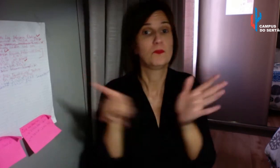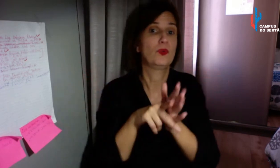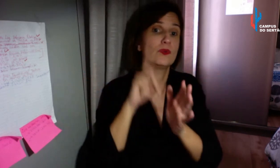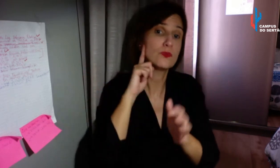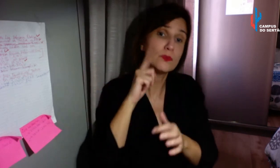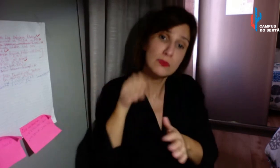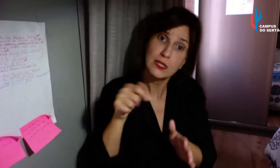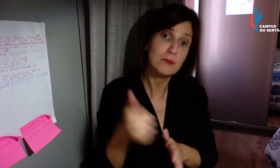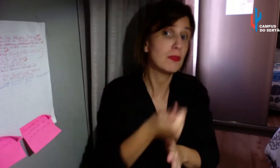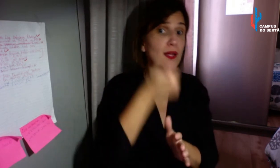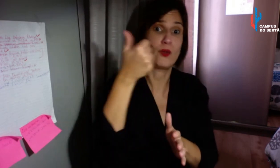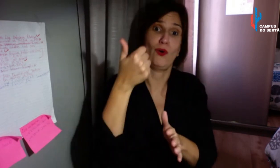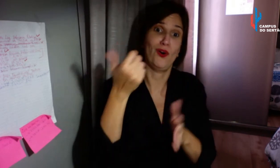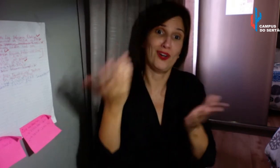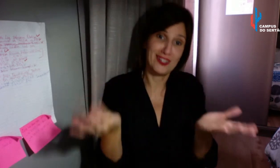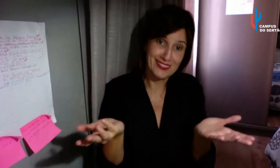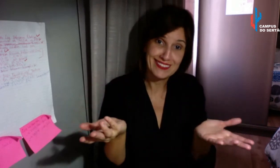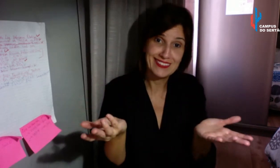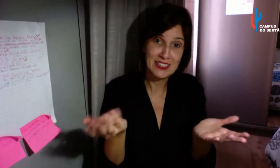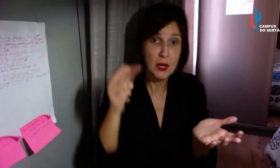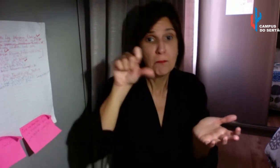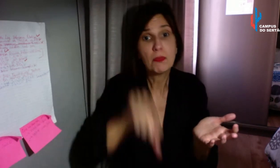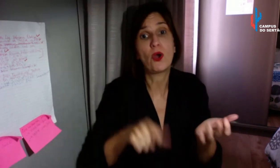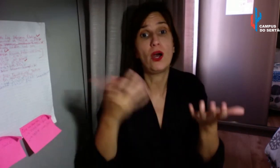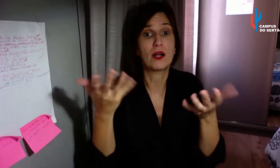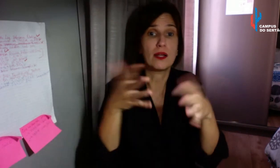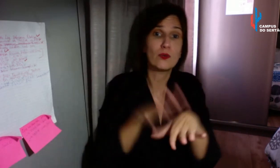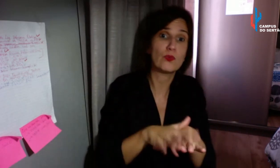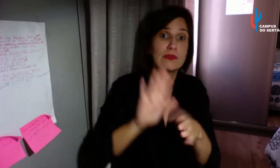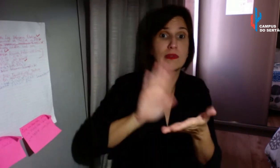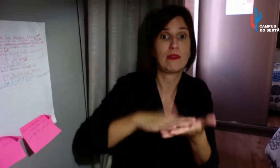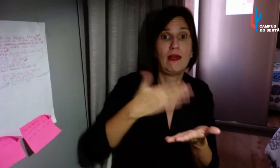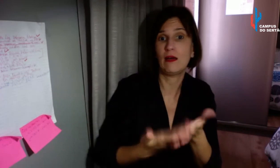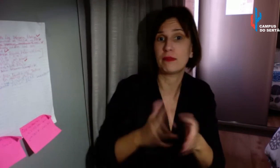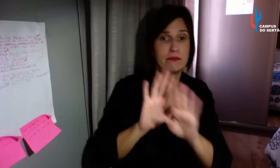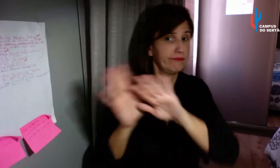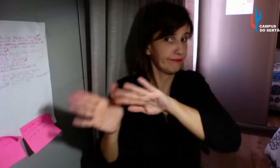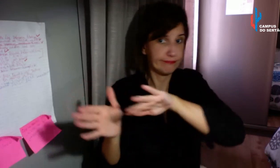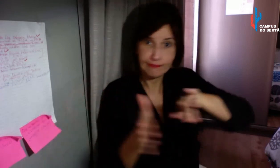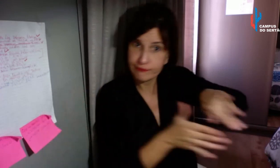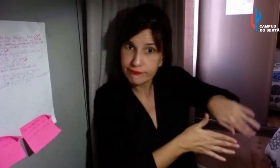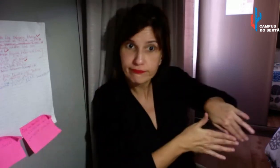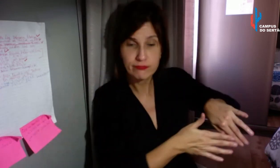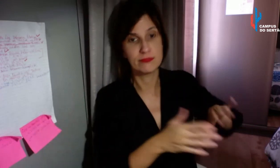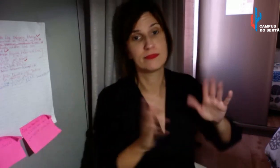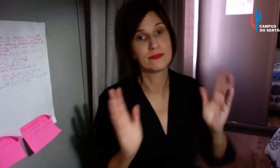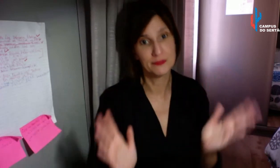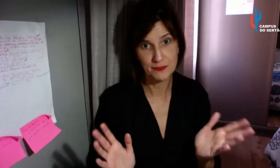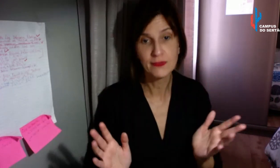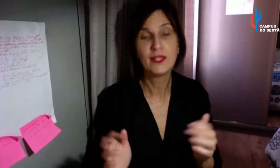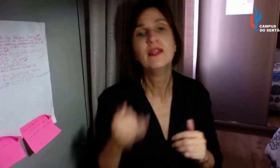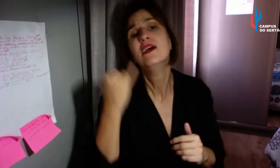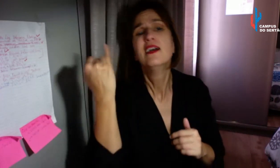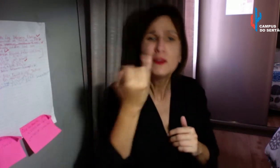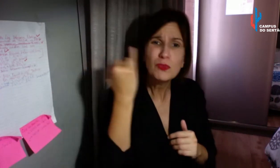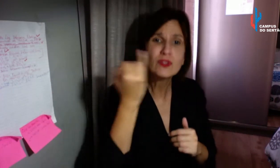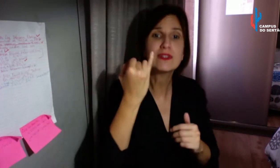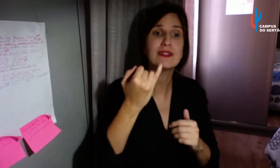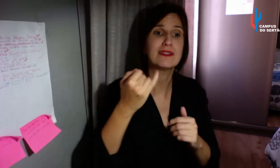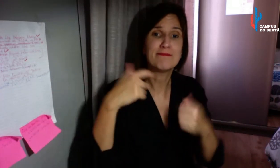de se manter as crianças em classes bilíngues, por garantias, para evitar que se